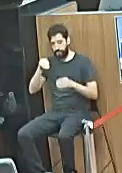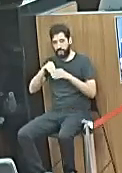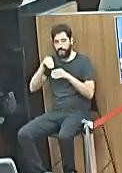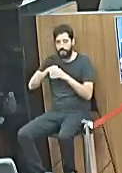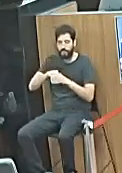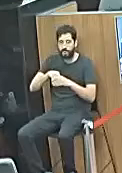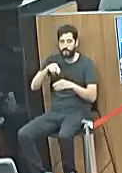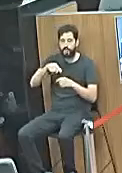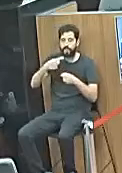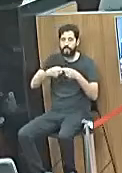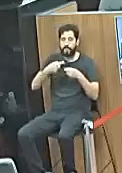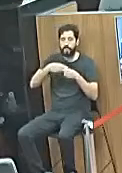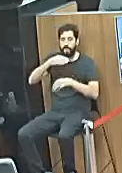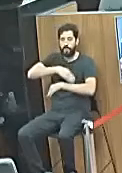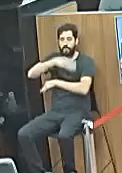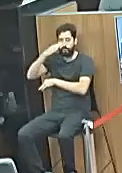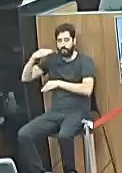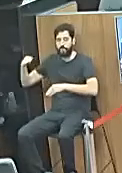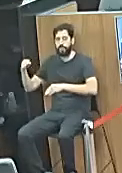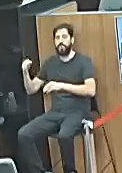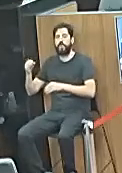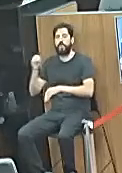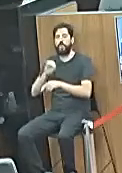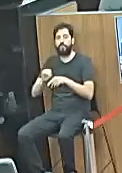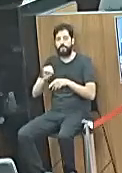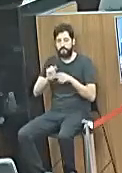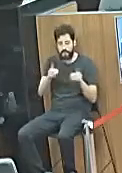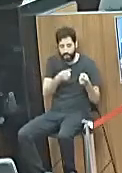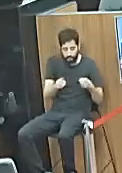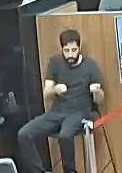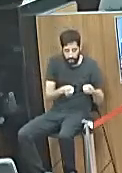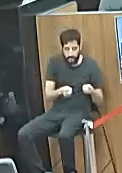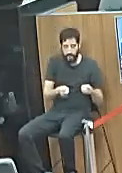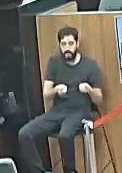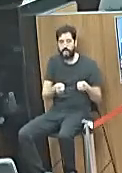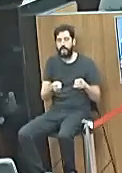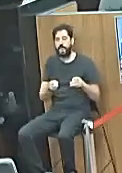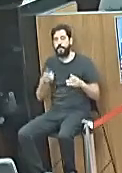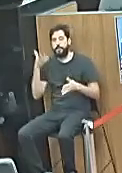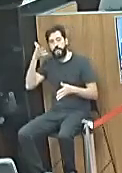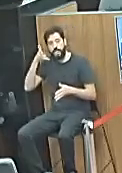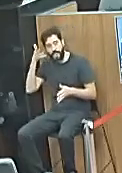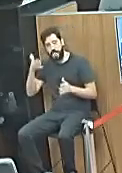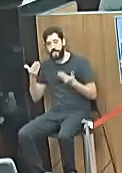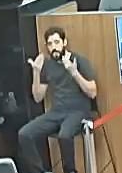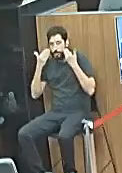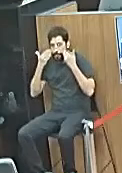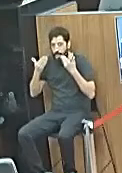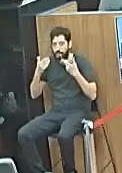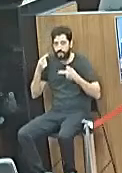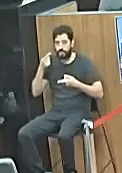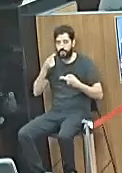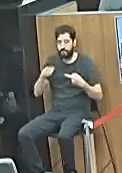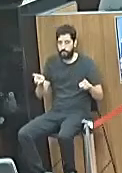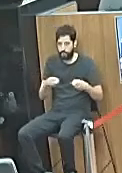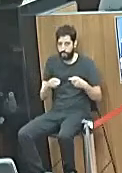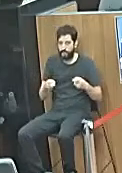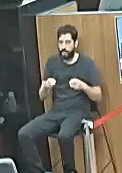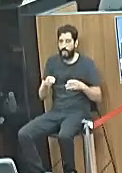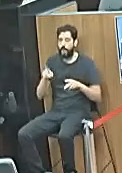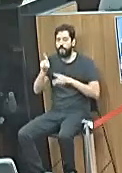com oficinas musicais palestras e mostras musicais no âmbito do público infanto-juvenil